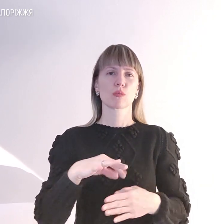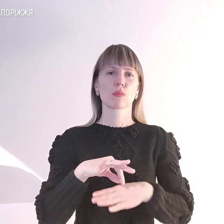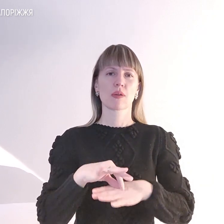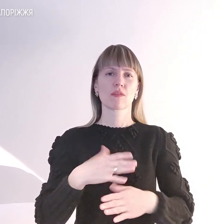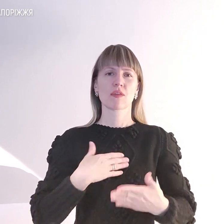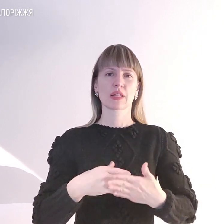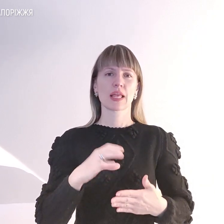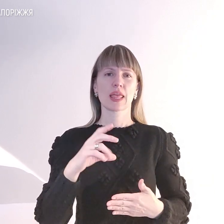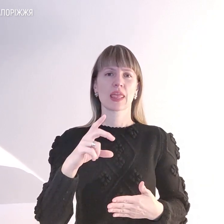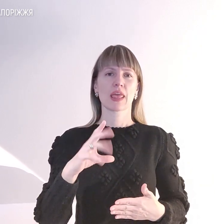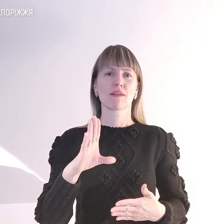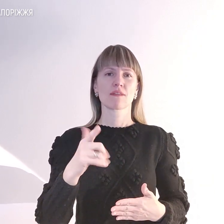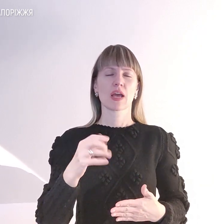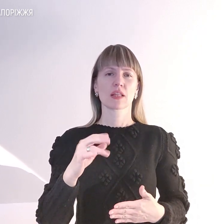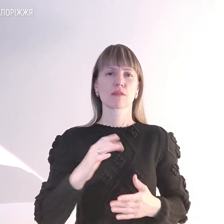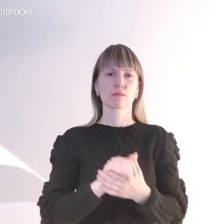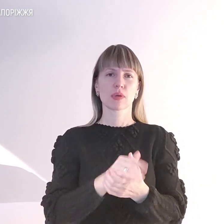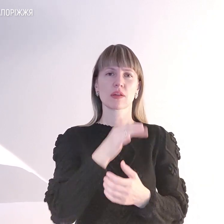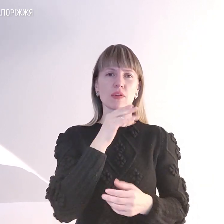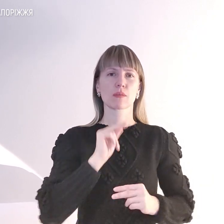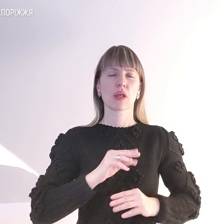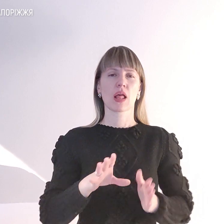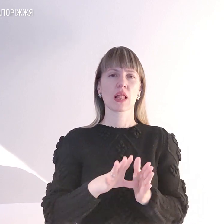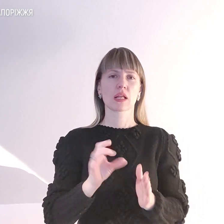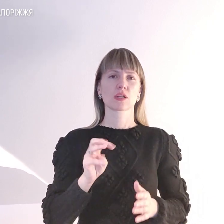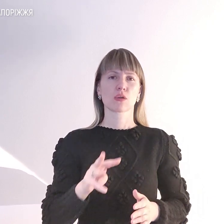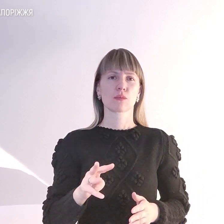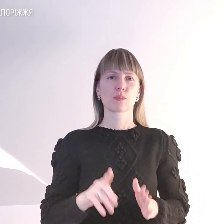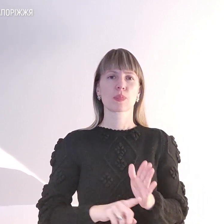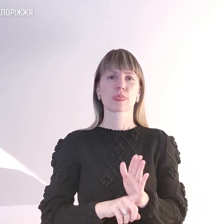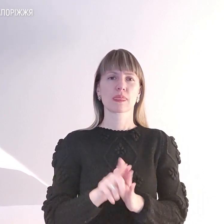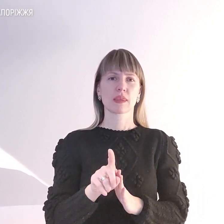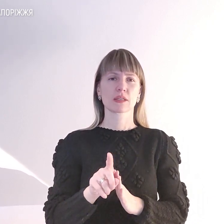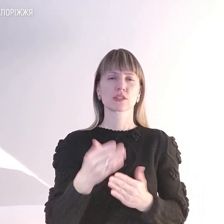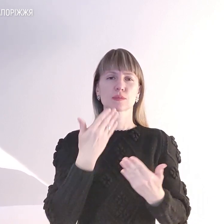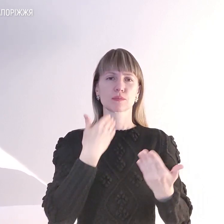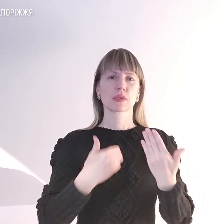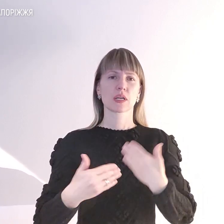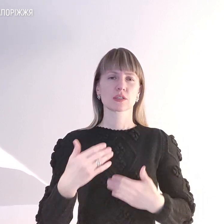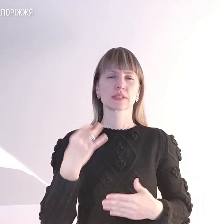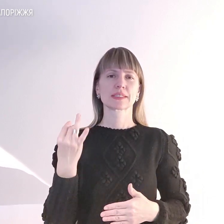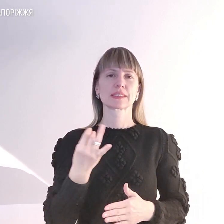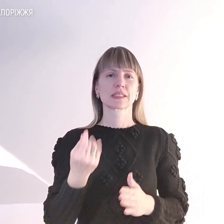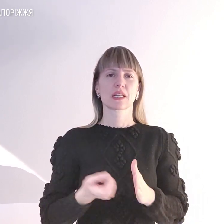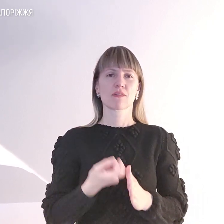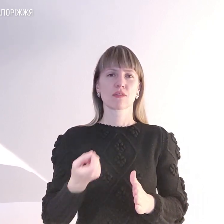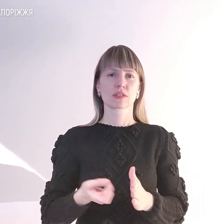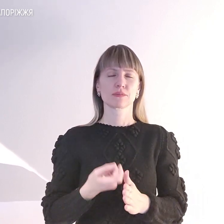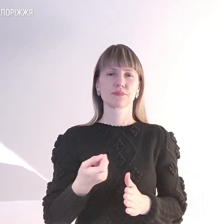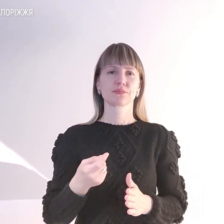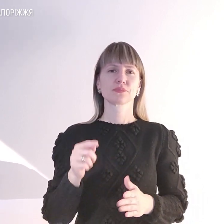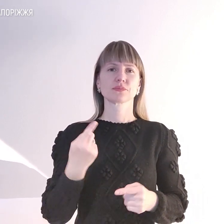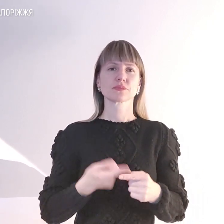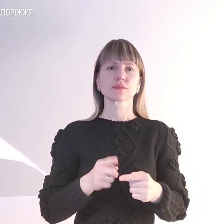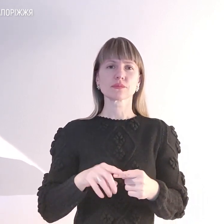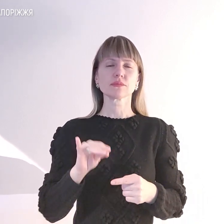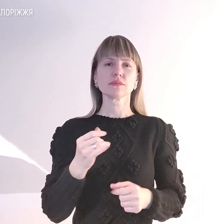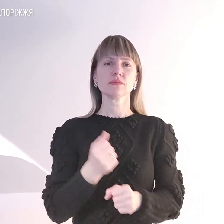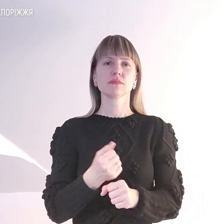У мирний час чоловік працював електриком. Почали нас спрашувати, почали питати, цікавитися, тому і організували цей